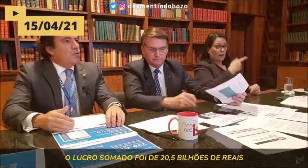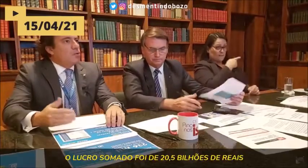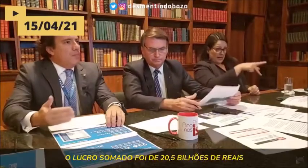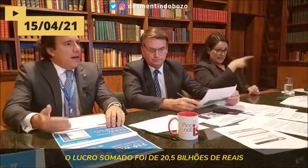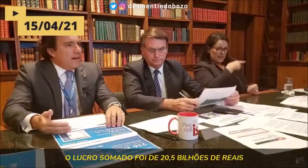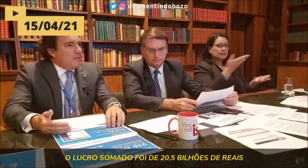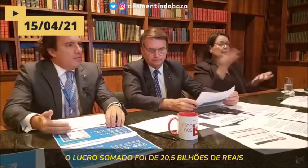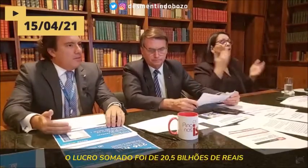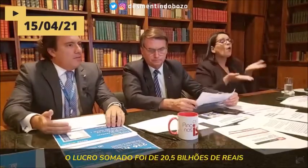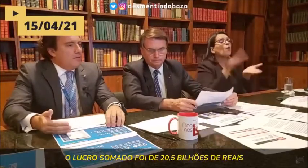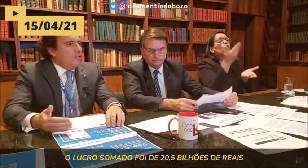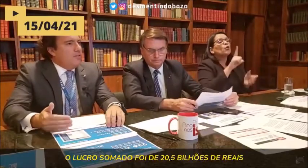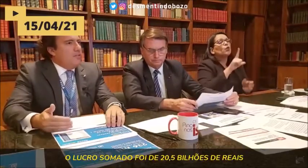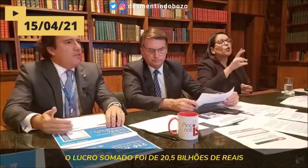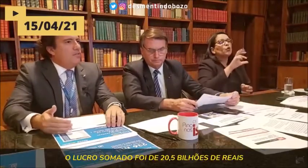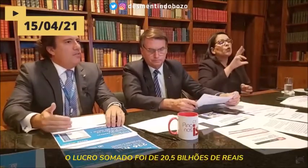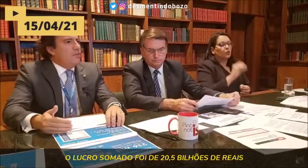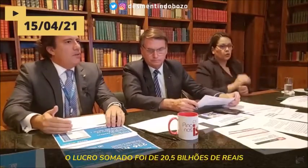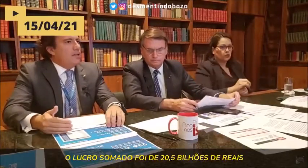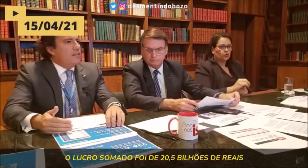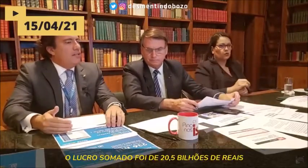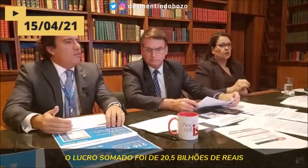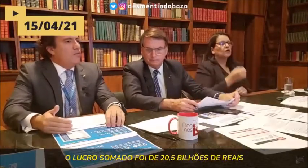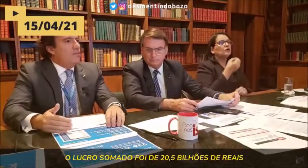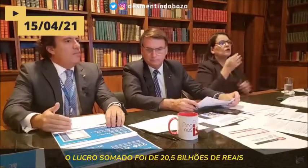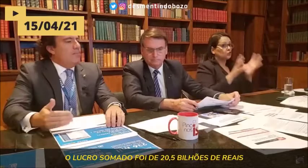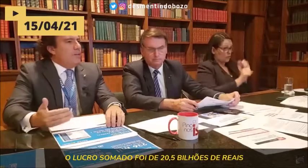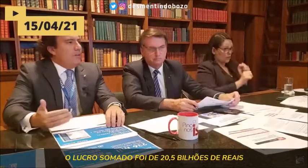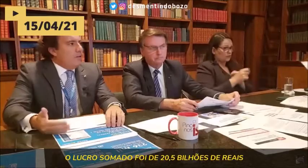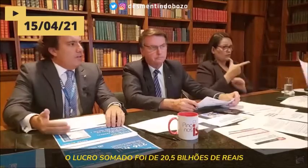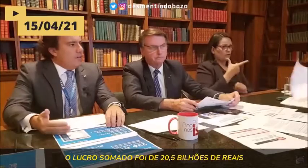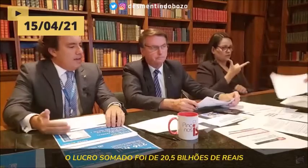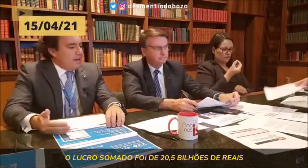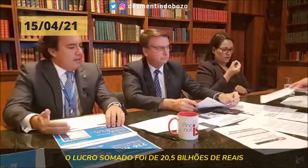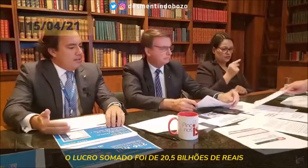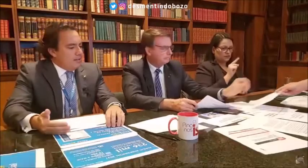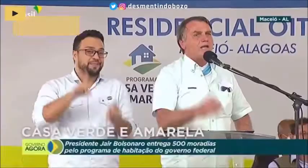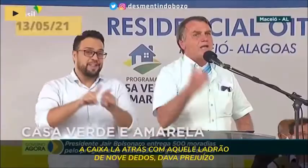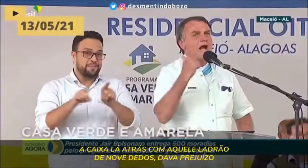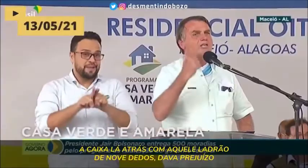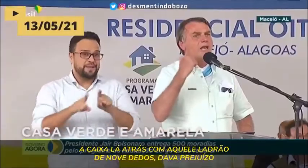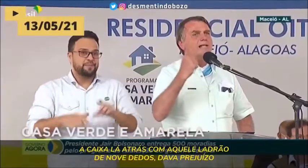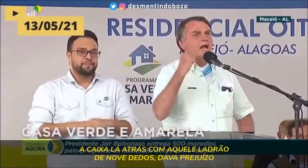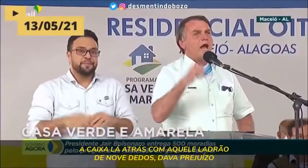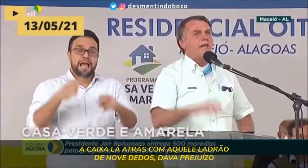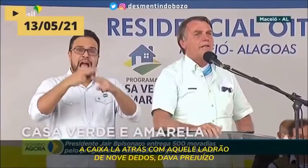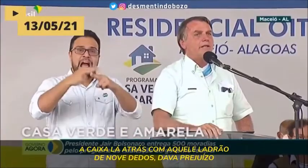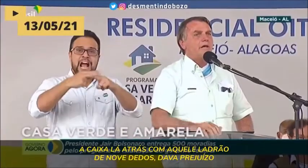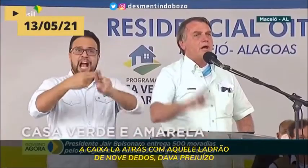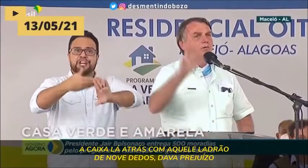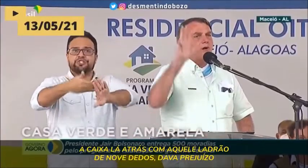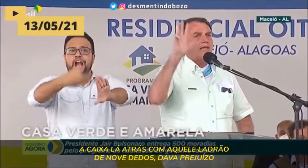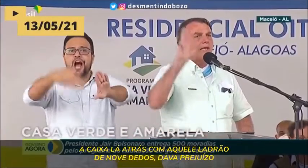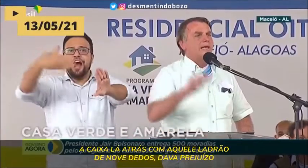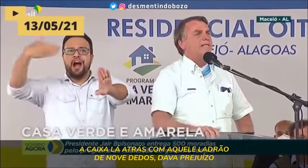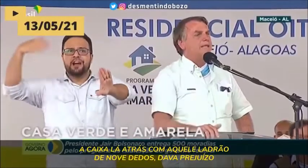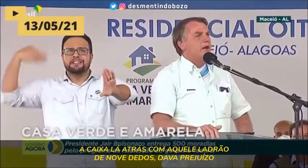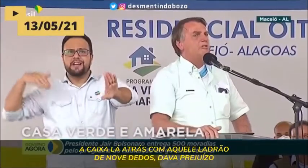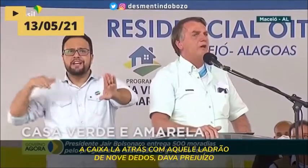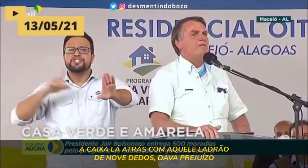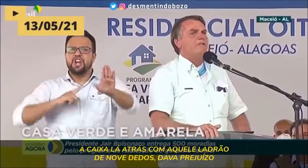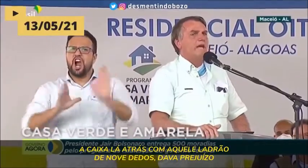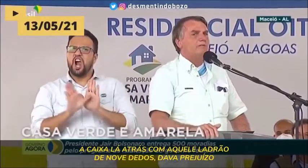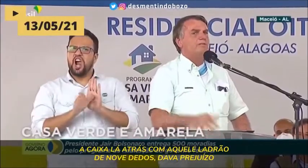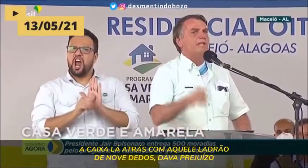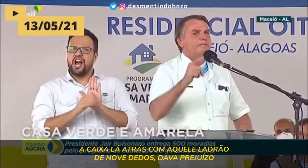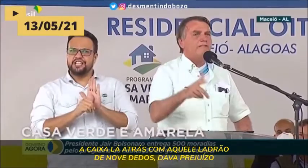lucro somado foi de 20,5 bilhões de reais. A Caixa lá atrás, com aquele ladrão